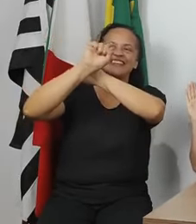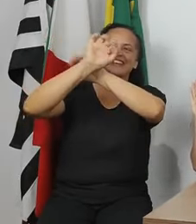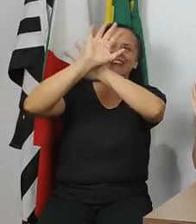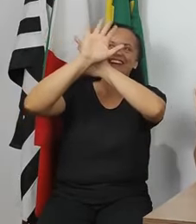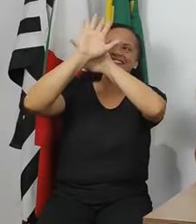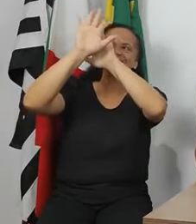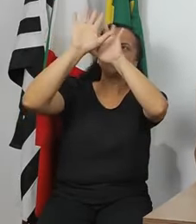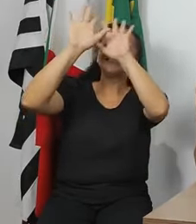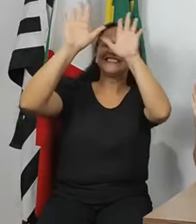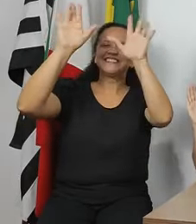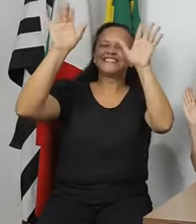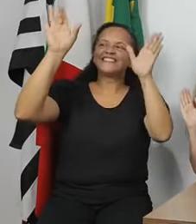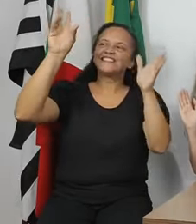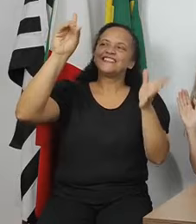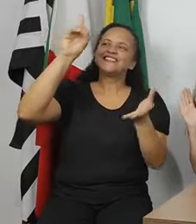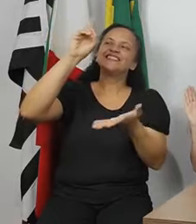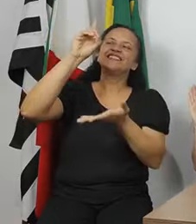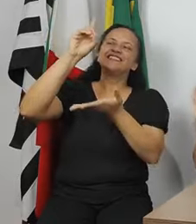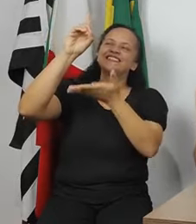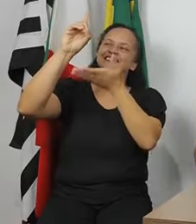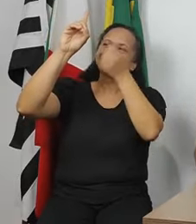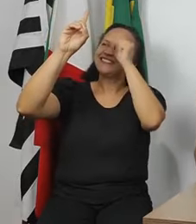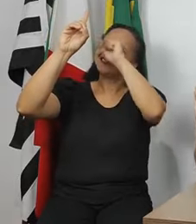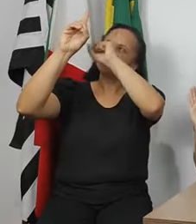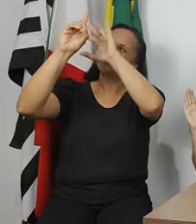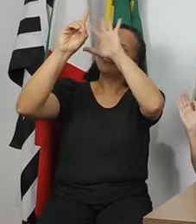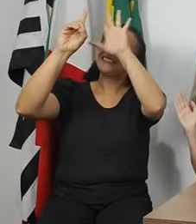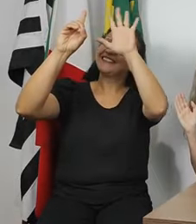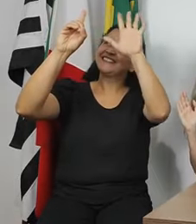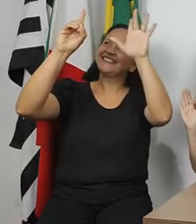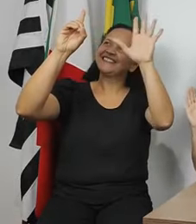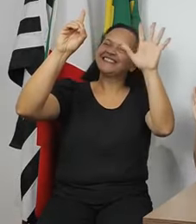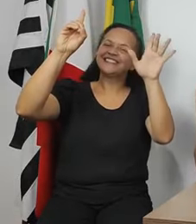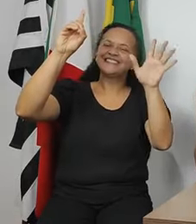seja a glória,